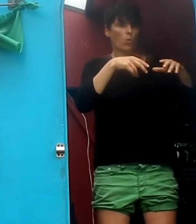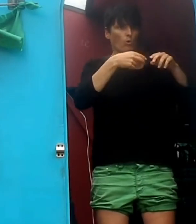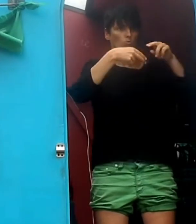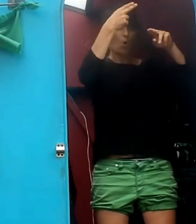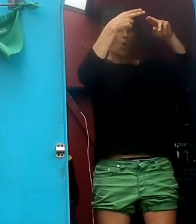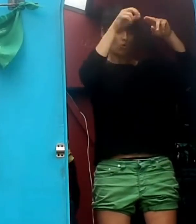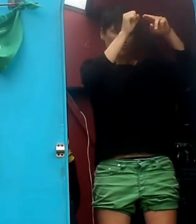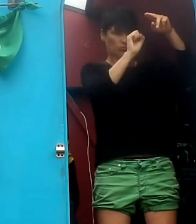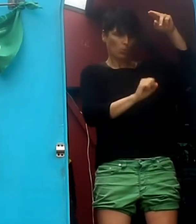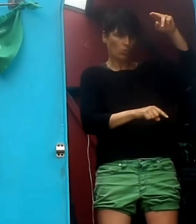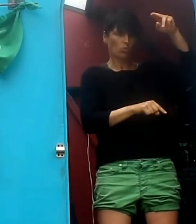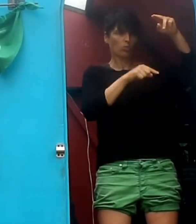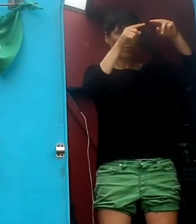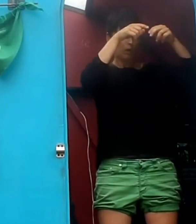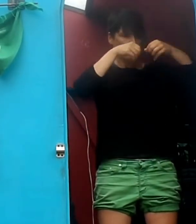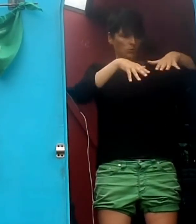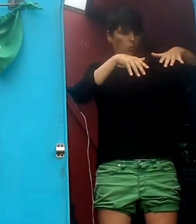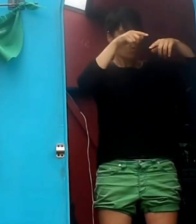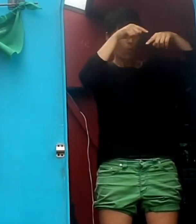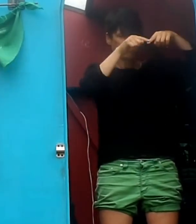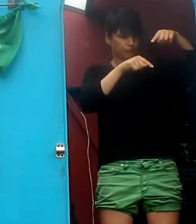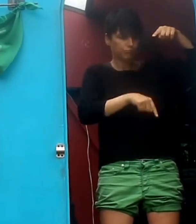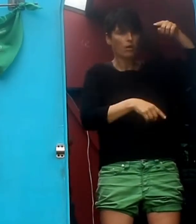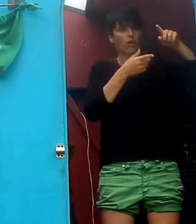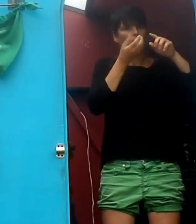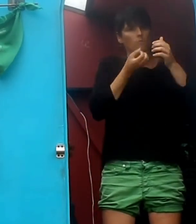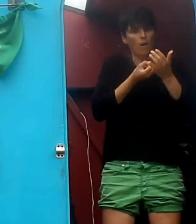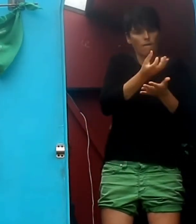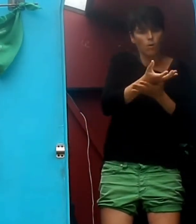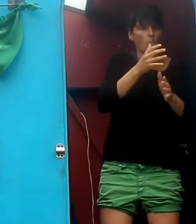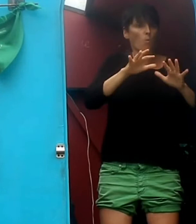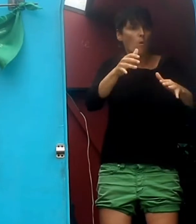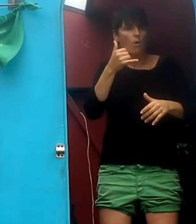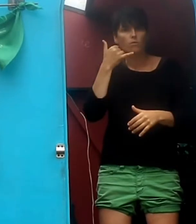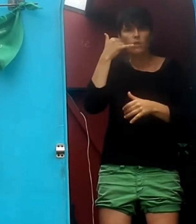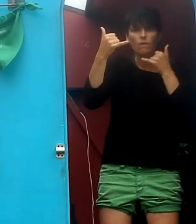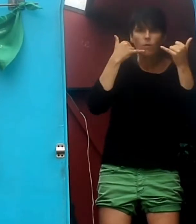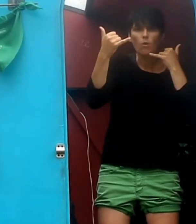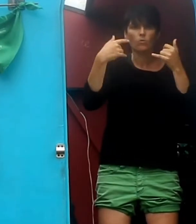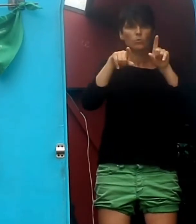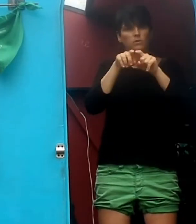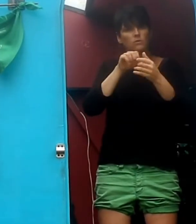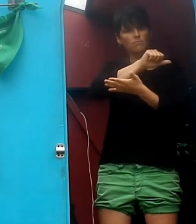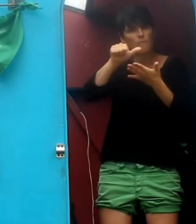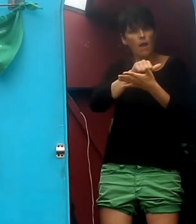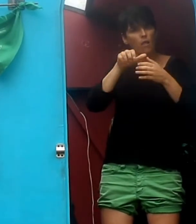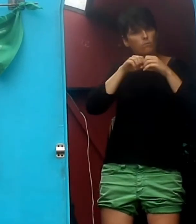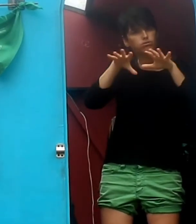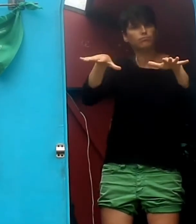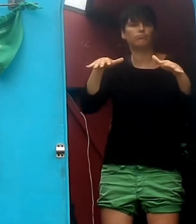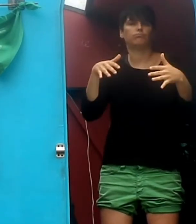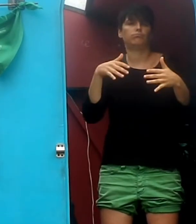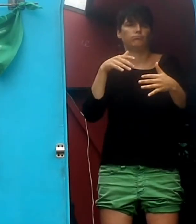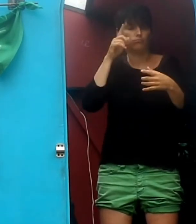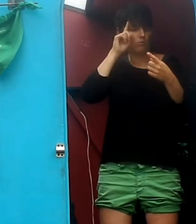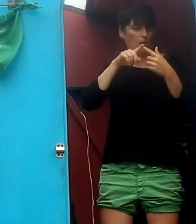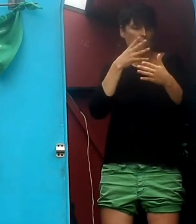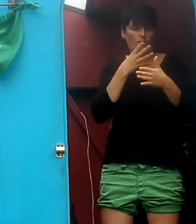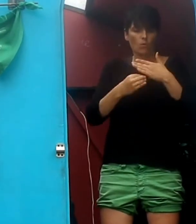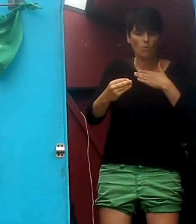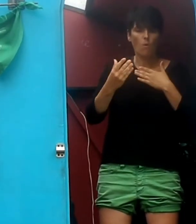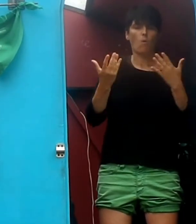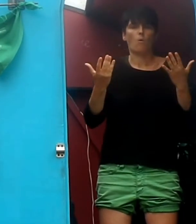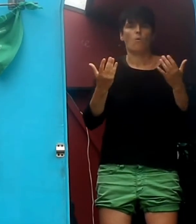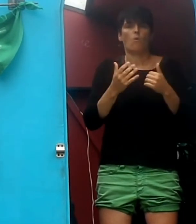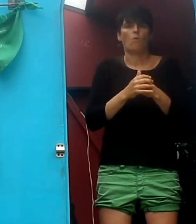au sud, qui informe par téléphone, mais aussi par mail, sur